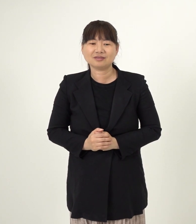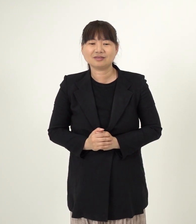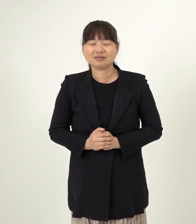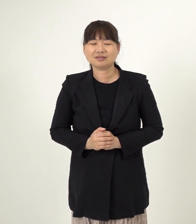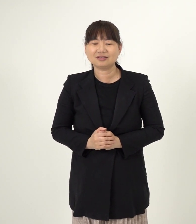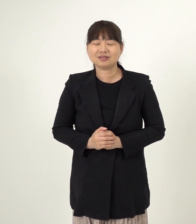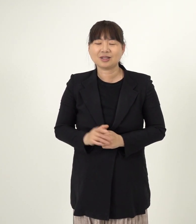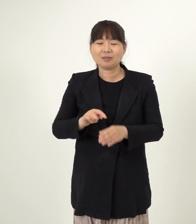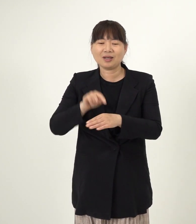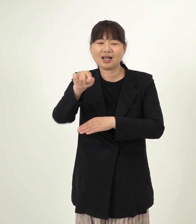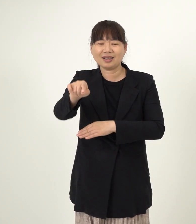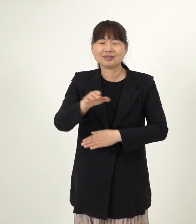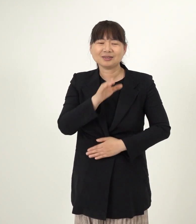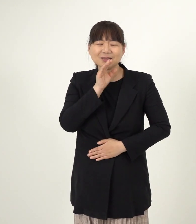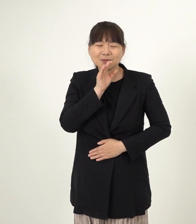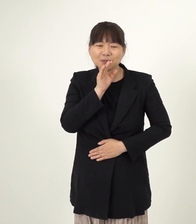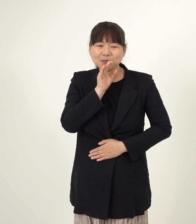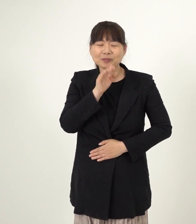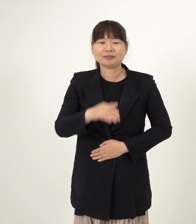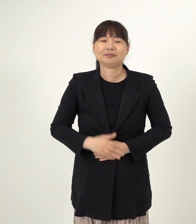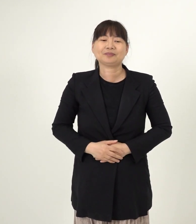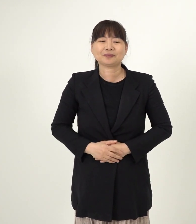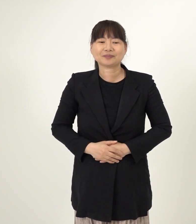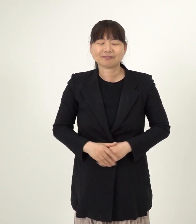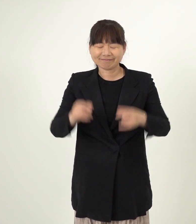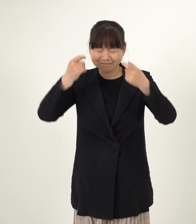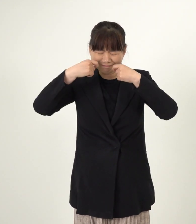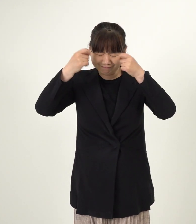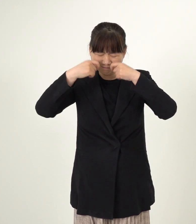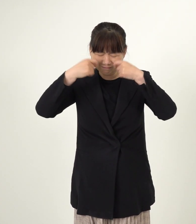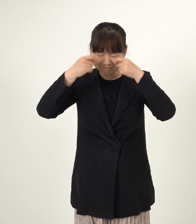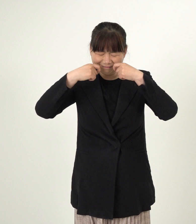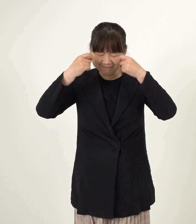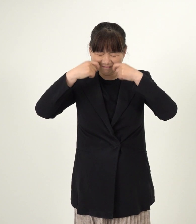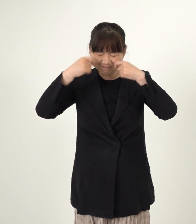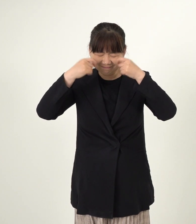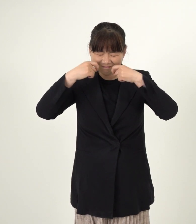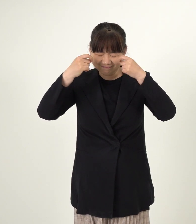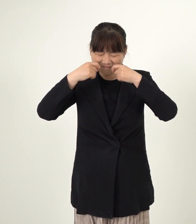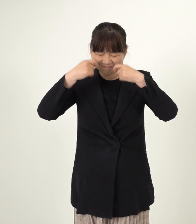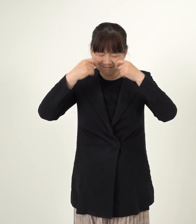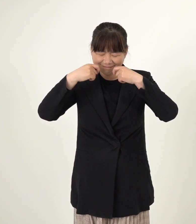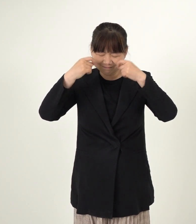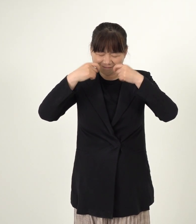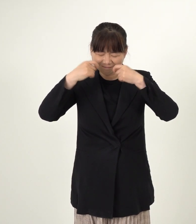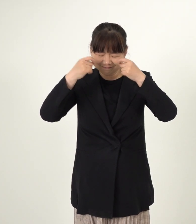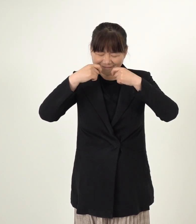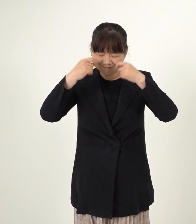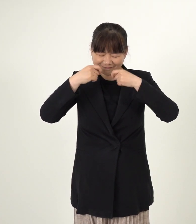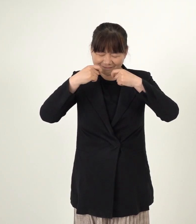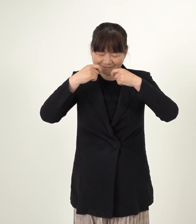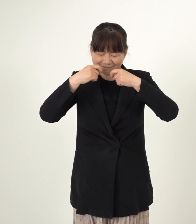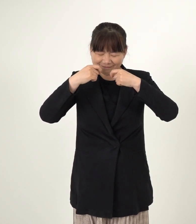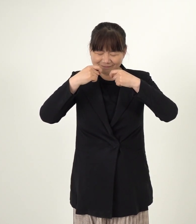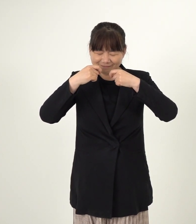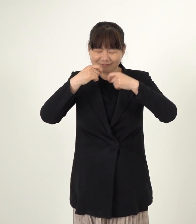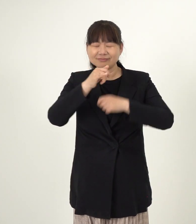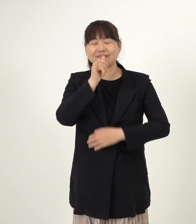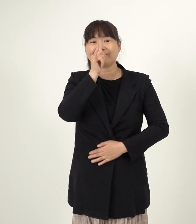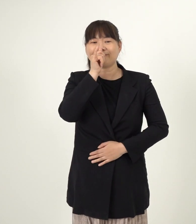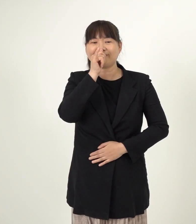그는 밖에 나가서 심한 통곡의 밤을 어둠으로